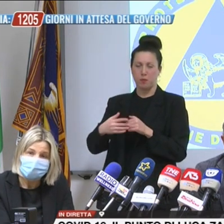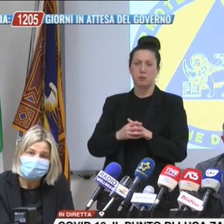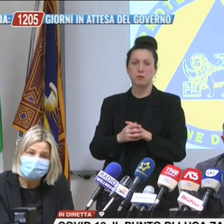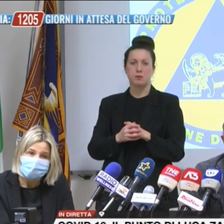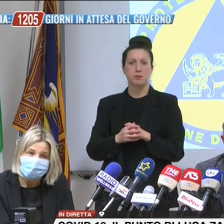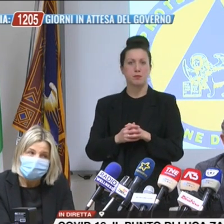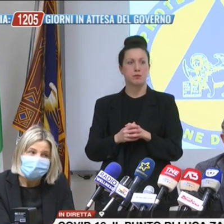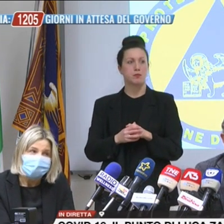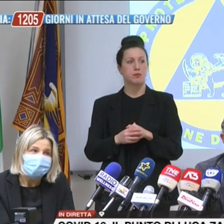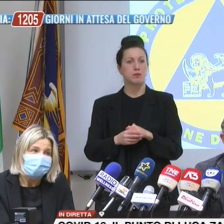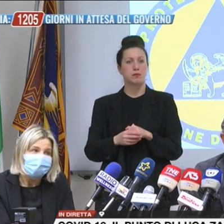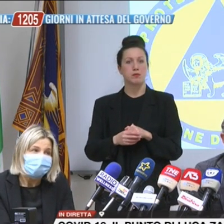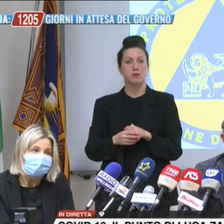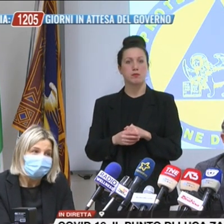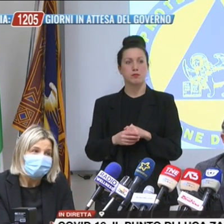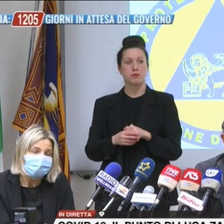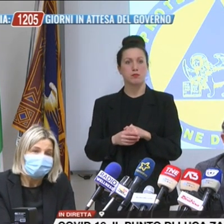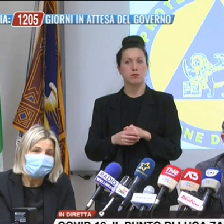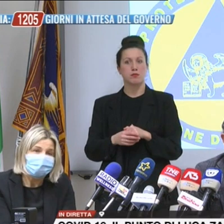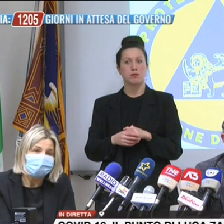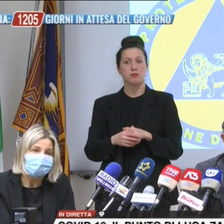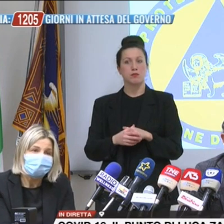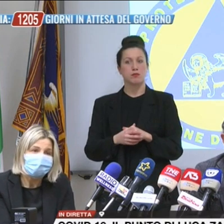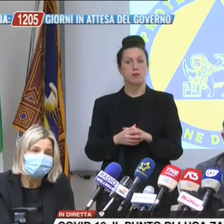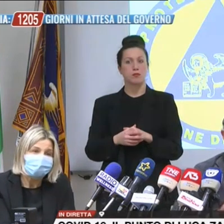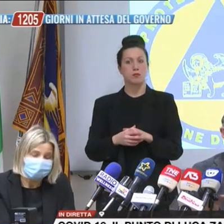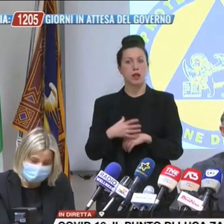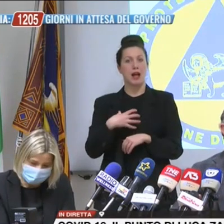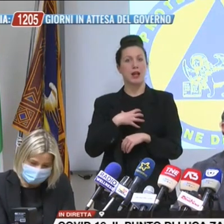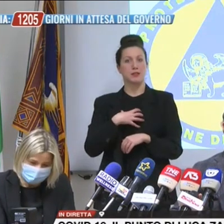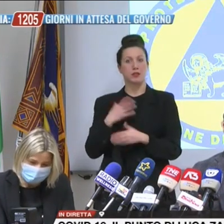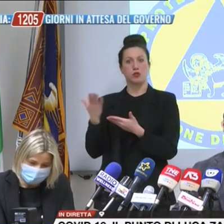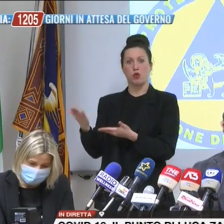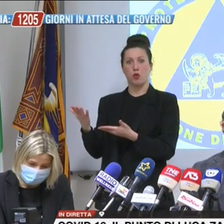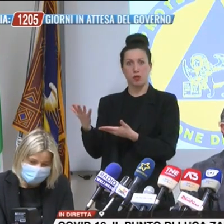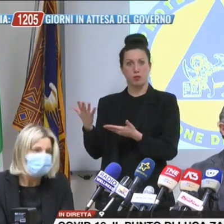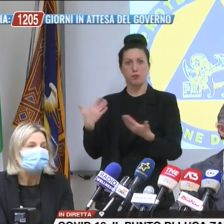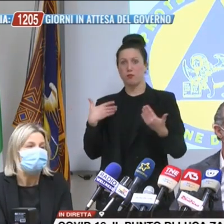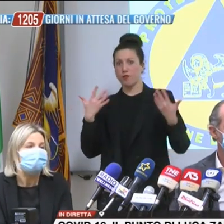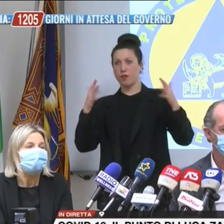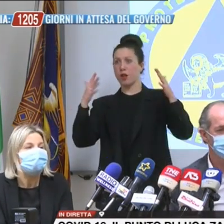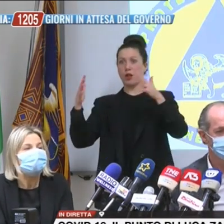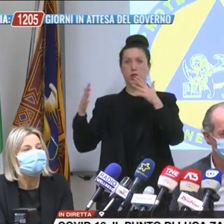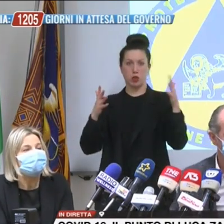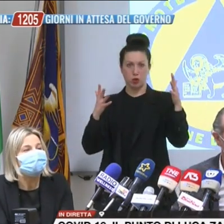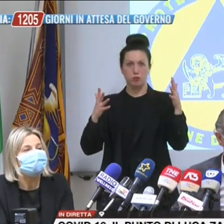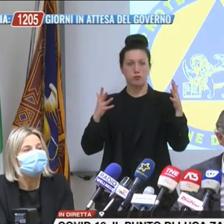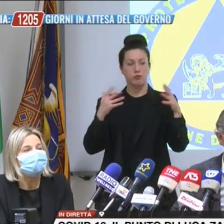colleghi? C'è l'assessore Lanzarin? C'è l'assessore Lanzarin che ha... Per me è sufficiente, vi lascio con l'assessore.